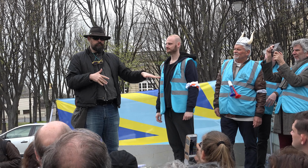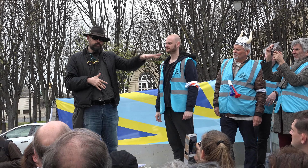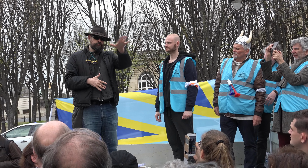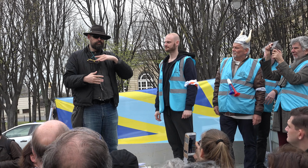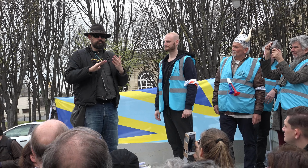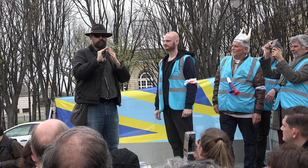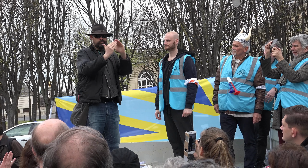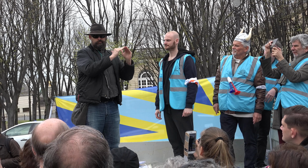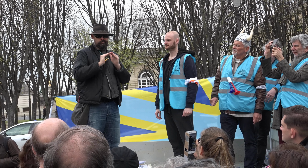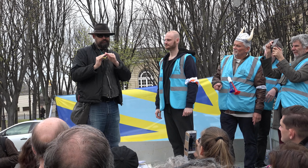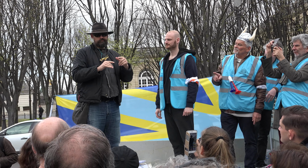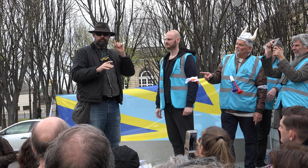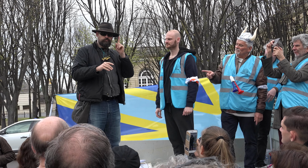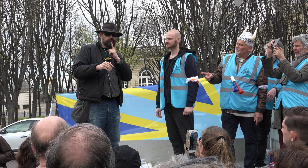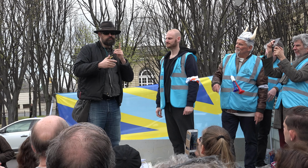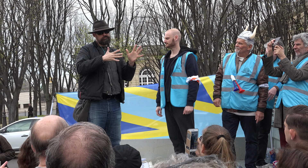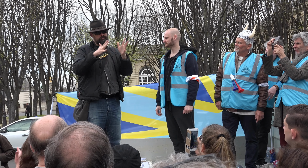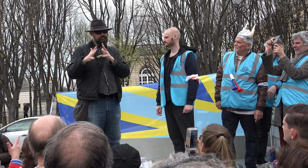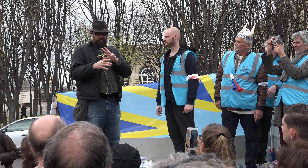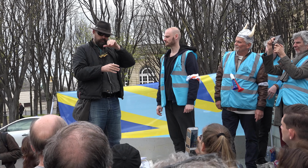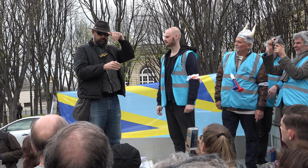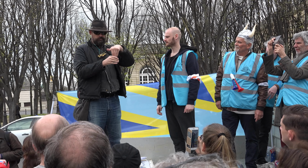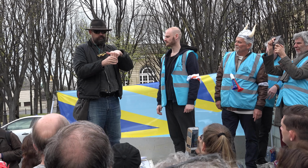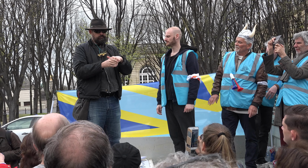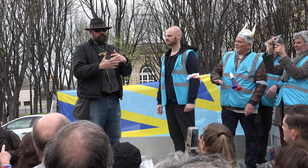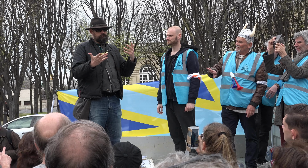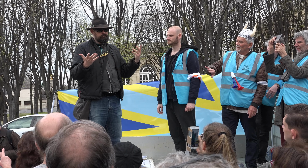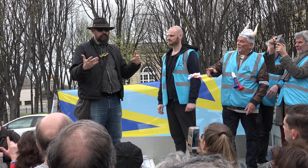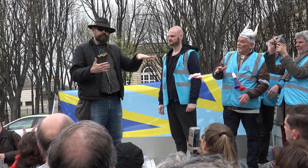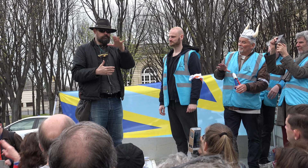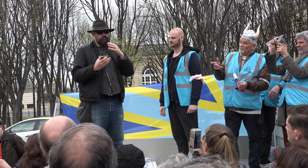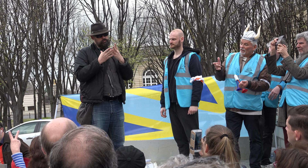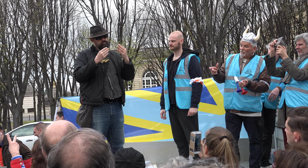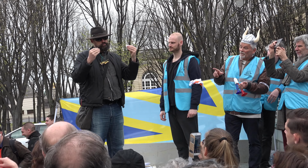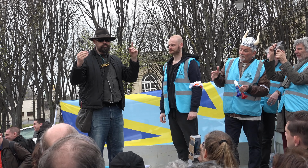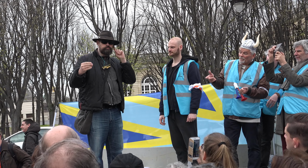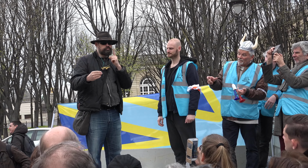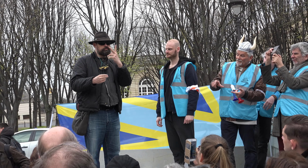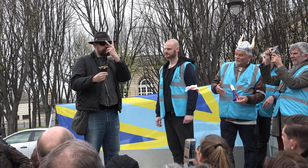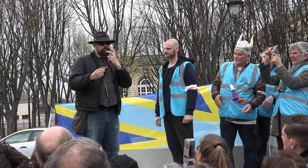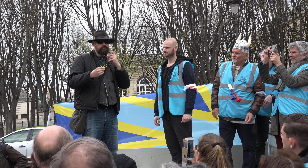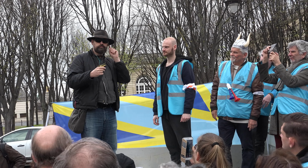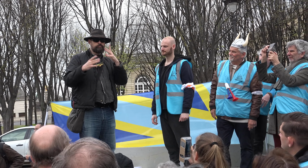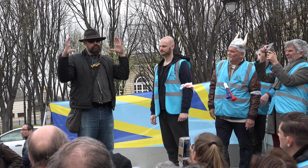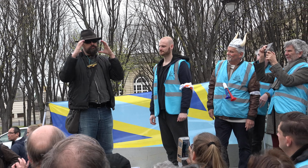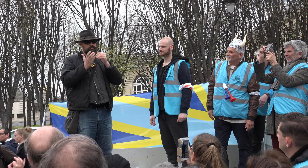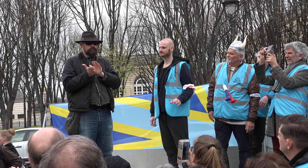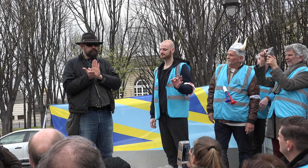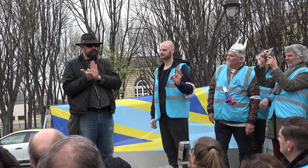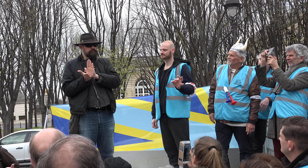tout soit accessible en langue des signes pour nous, de montrer que la communauté sourde signante fait partie de la société, que également les